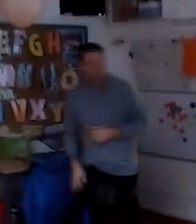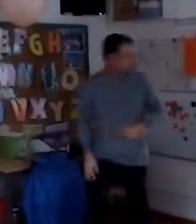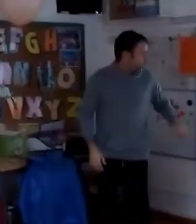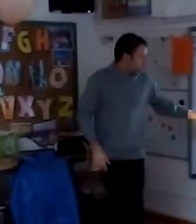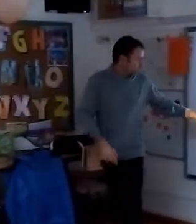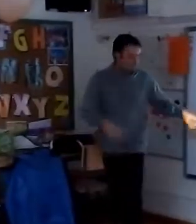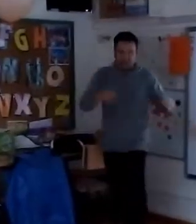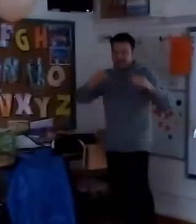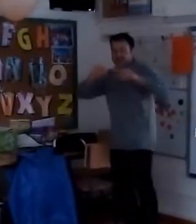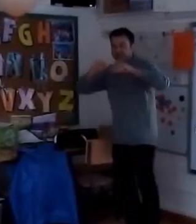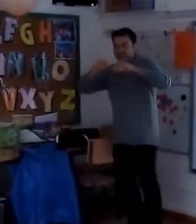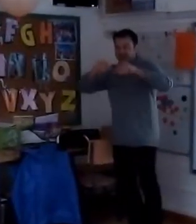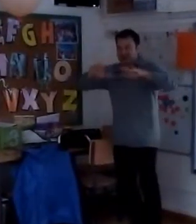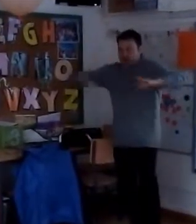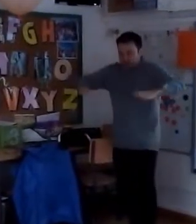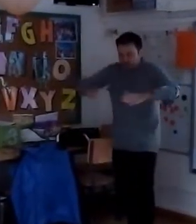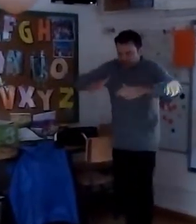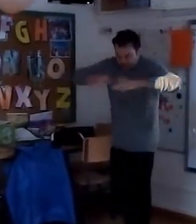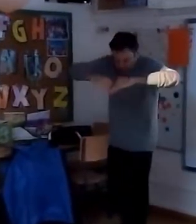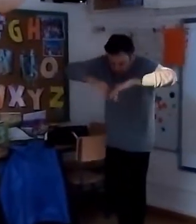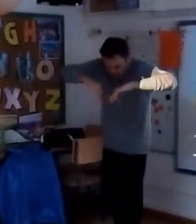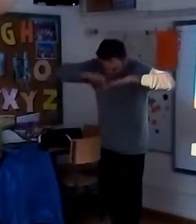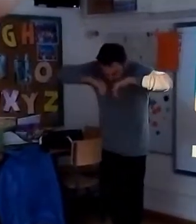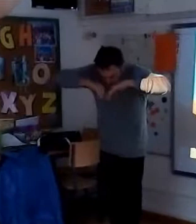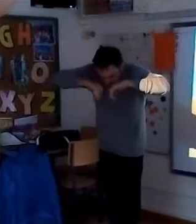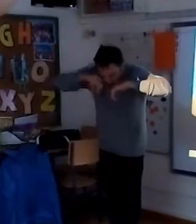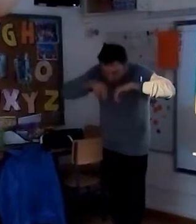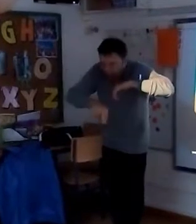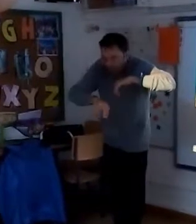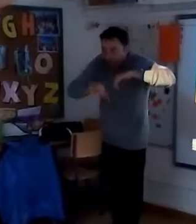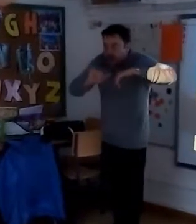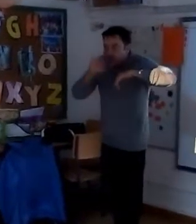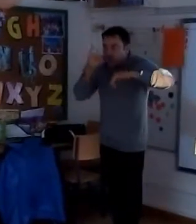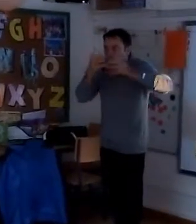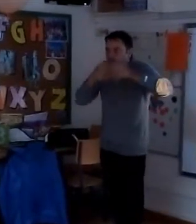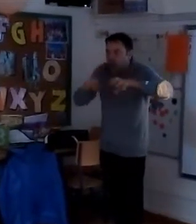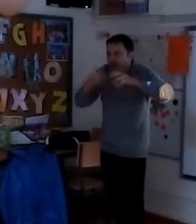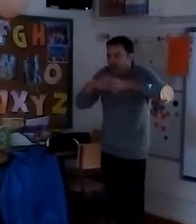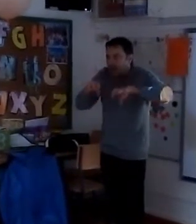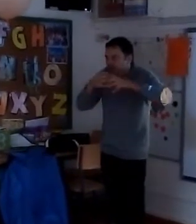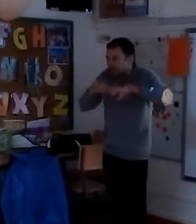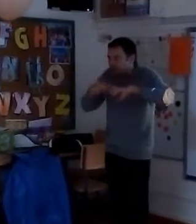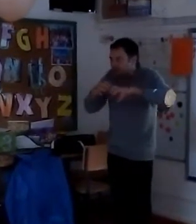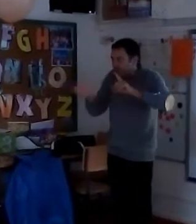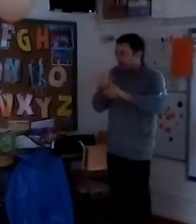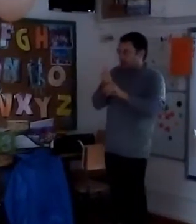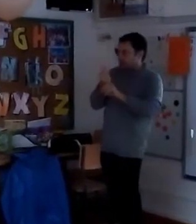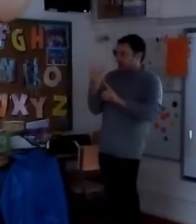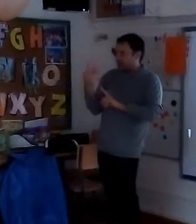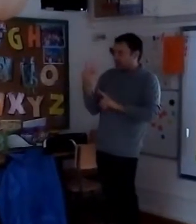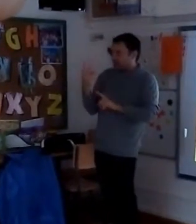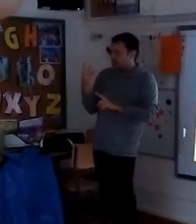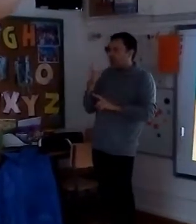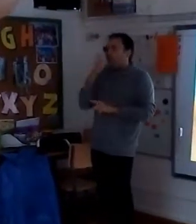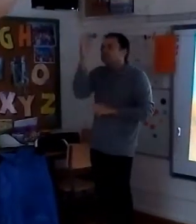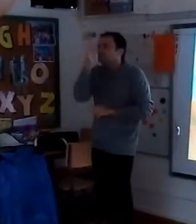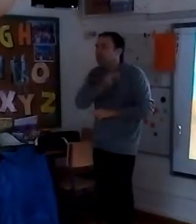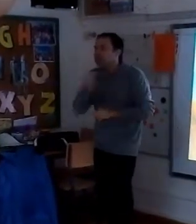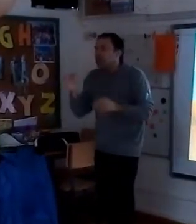encontró. ¿Qué fue? Ahí en medio del barro y tal, encontró otros dos huevos.